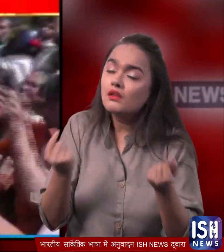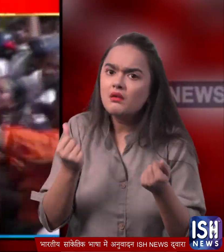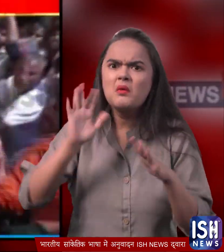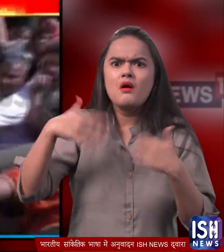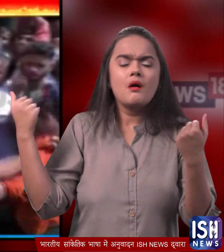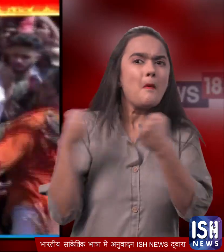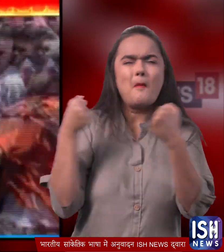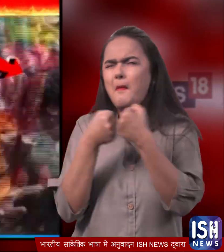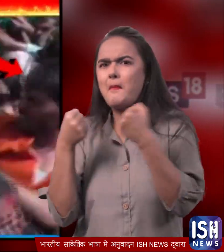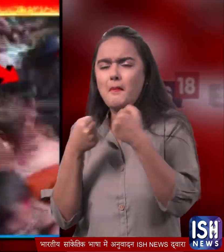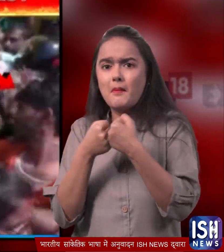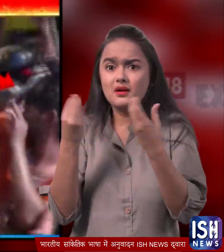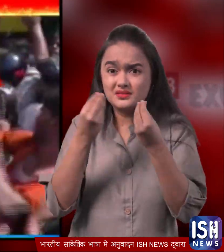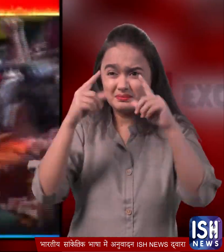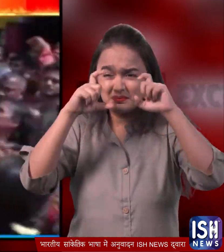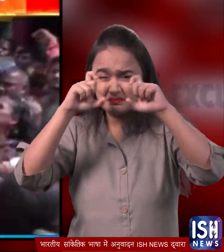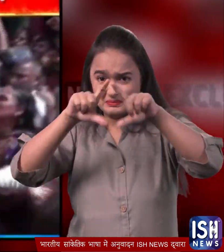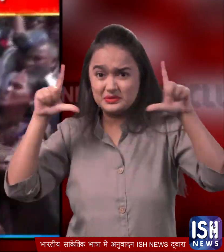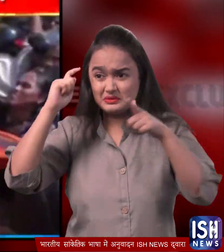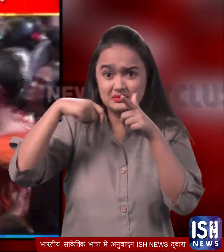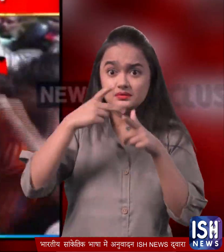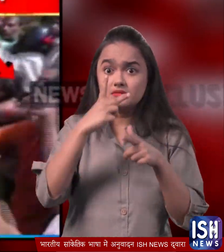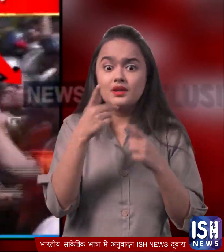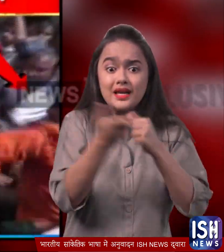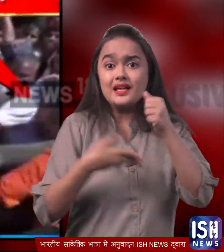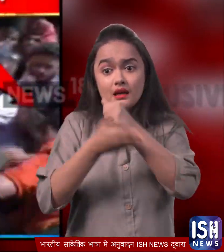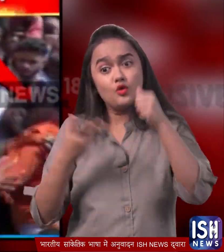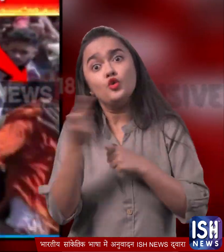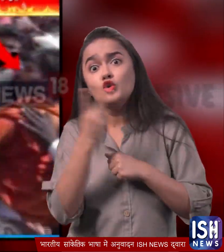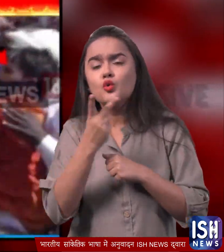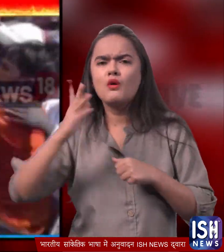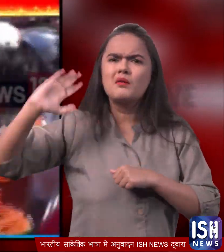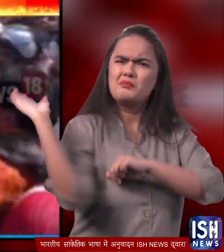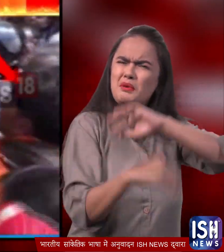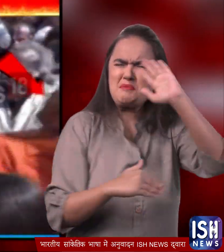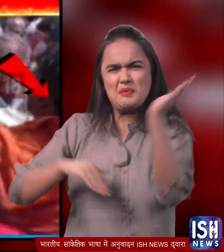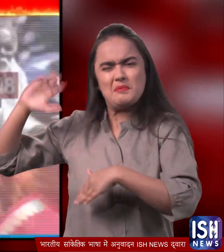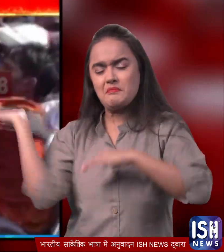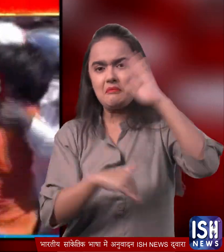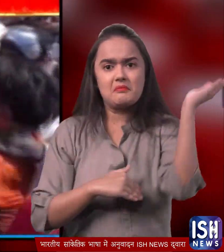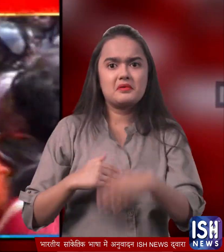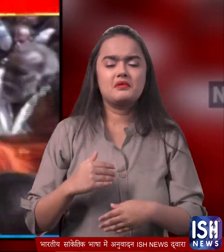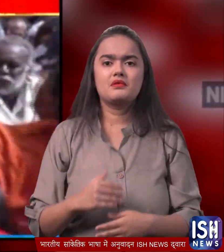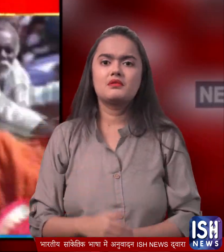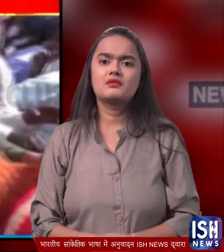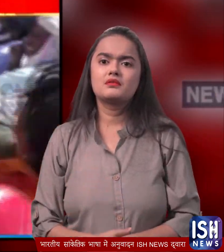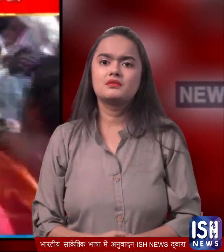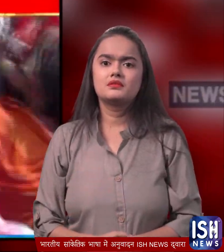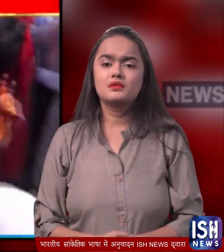बीच मारामारी के हालात बन गए। वहां से जो तस्वीरें सामने आई उनमें 2 किसान एक दूसरे से हाथापाई करते दिखे।